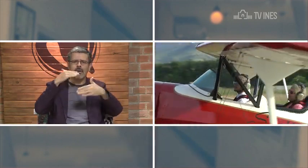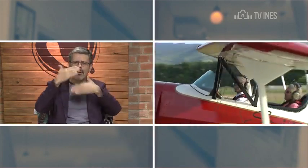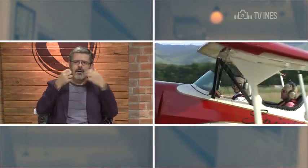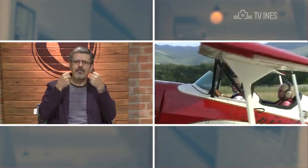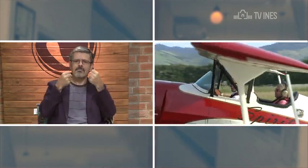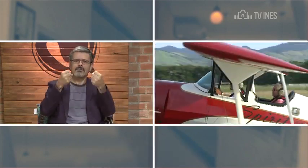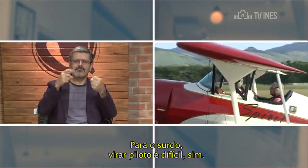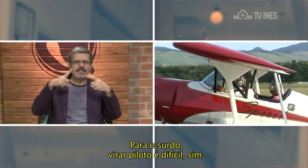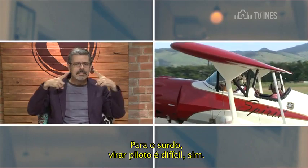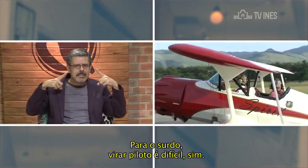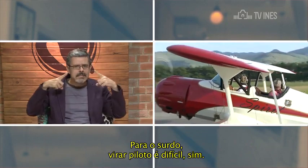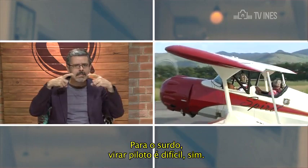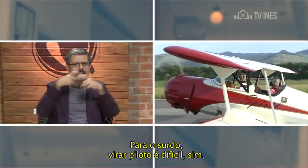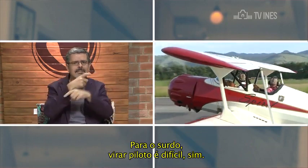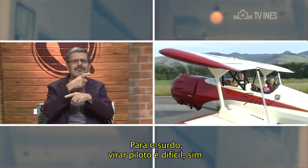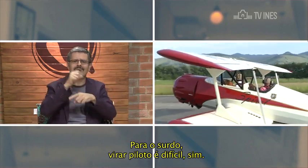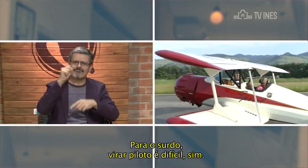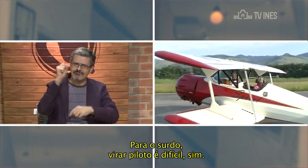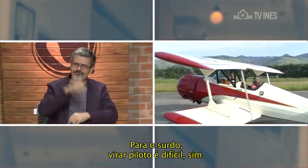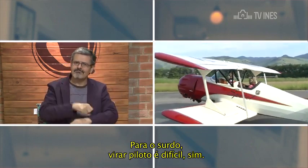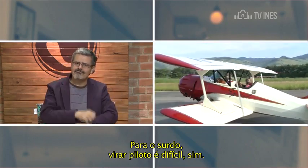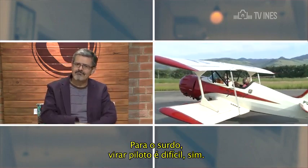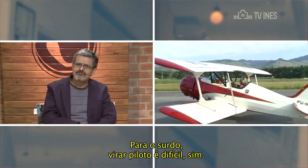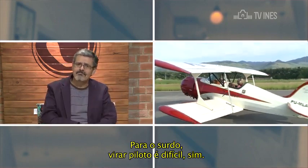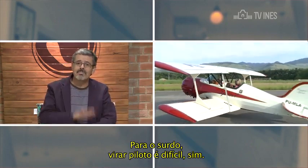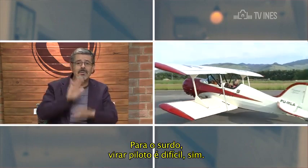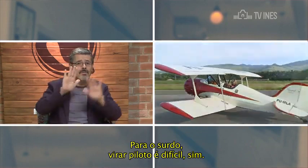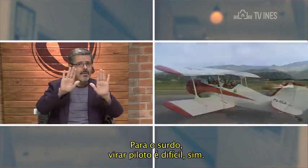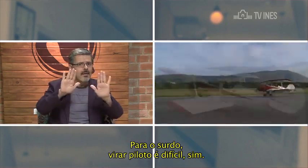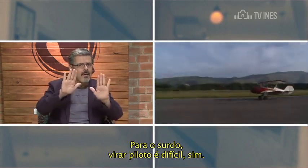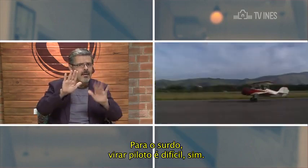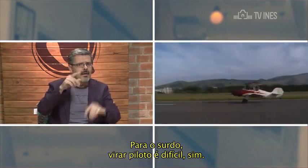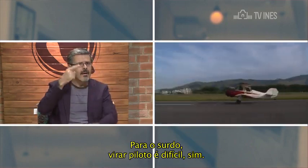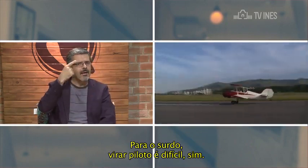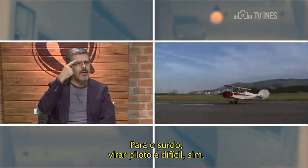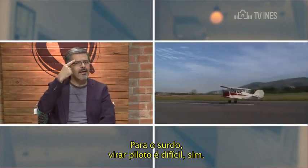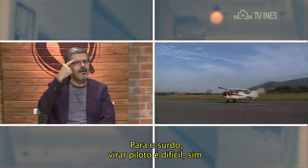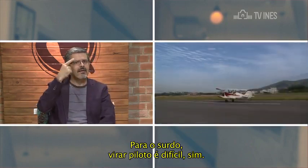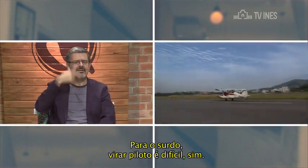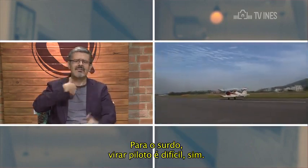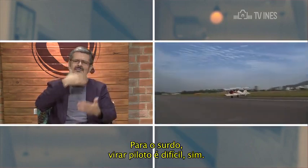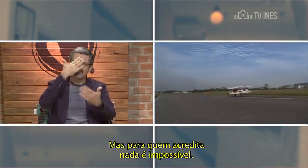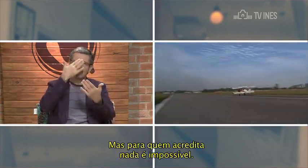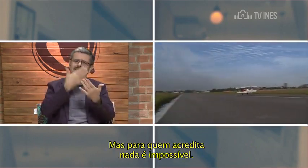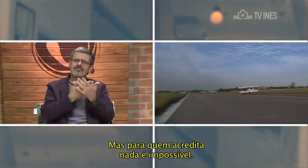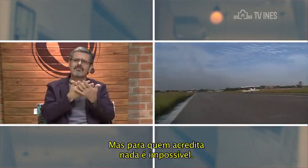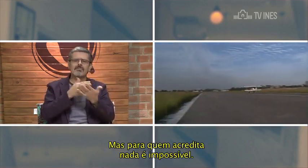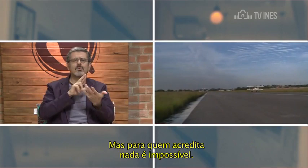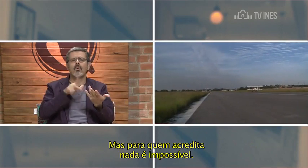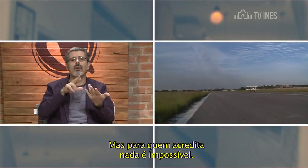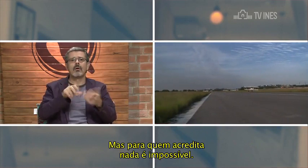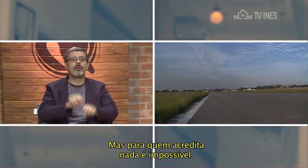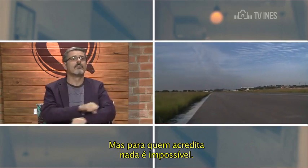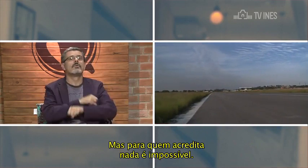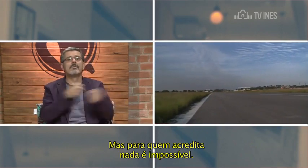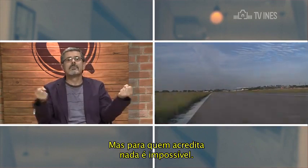para o surdo virar piloto é difícil sim mais fraco quem acredita